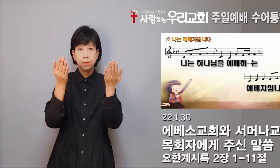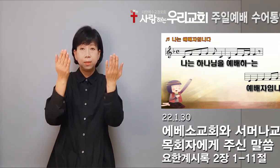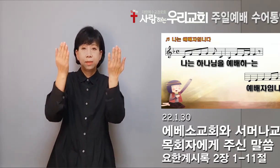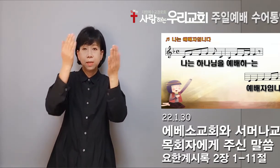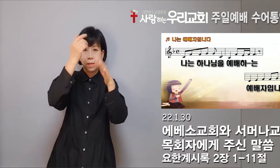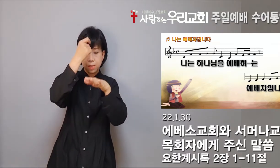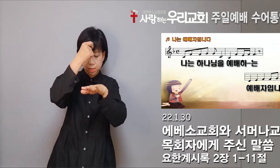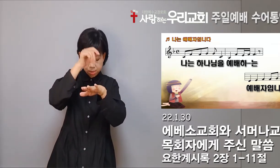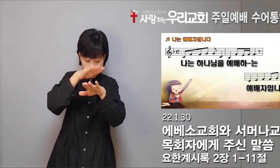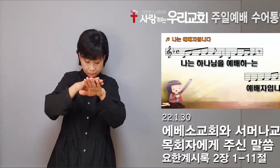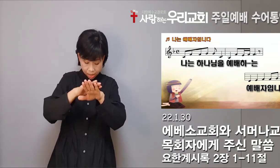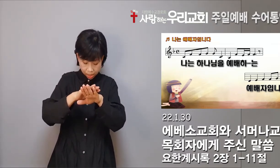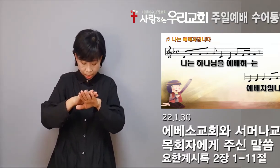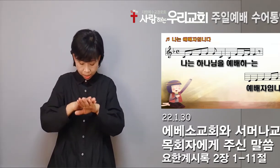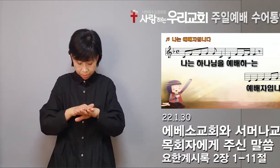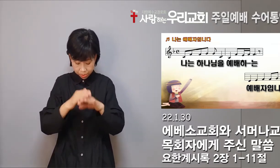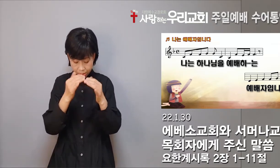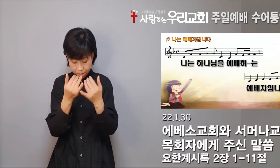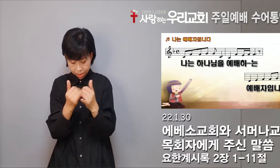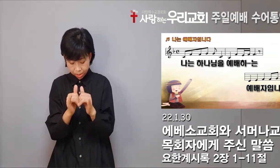예배하는